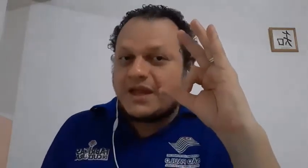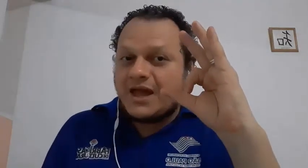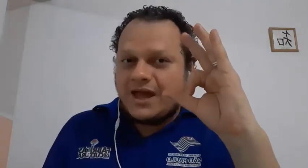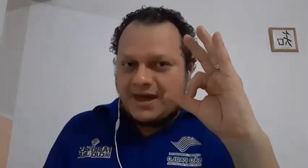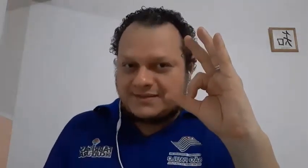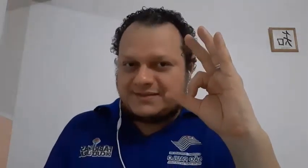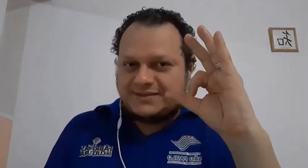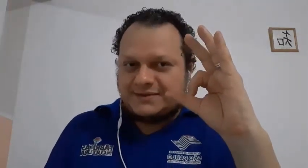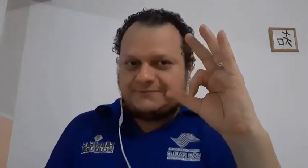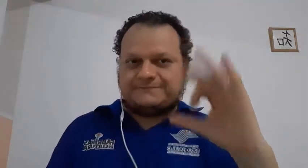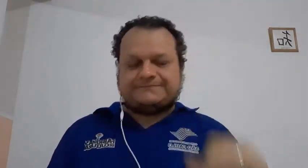S.